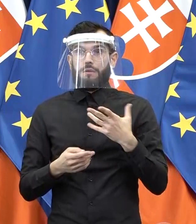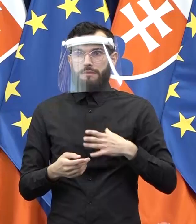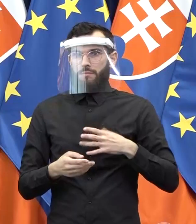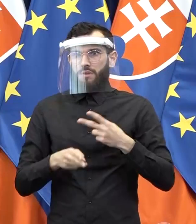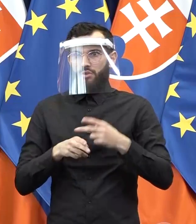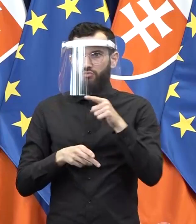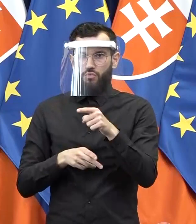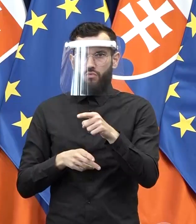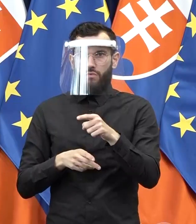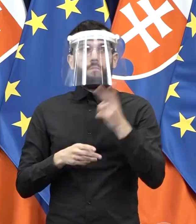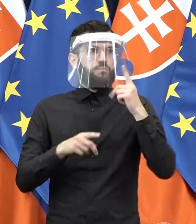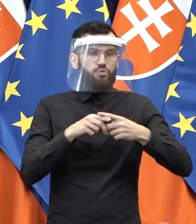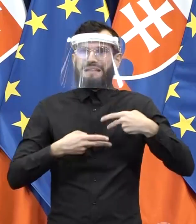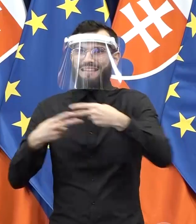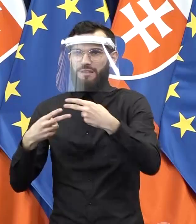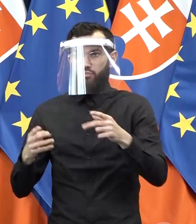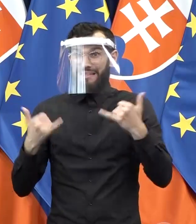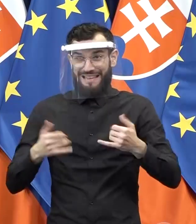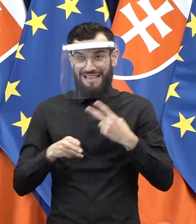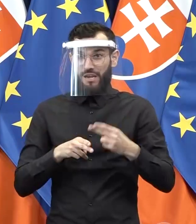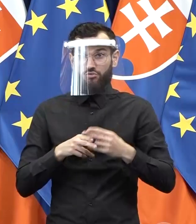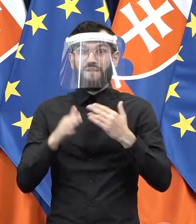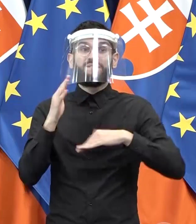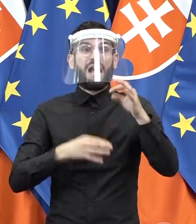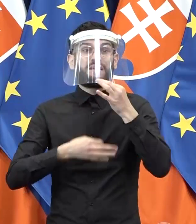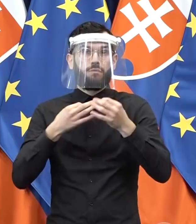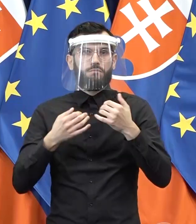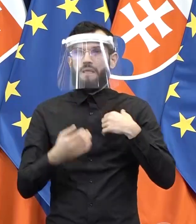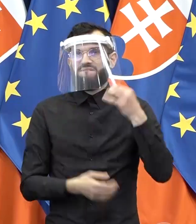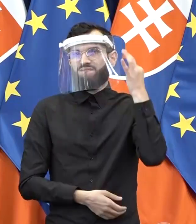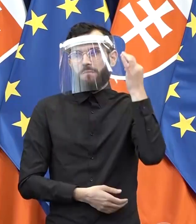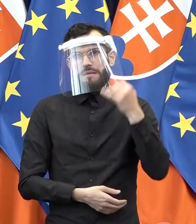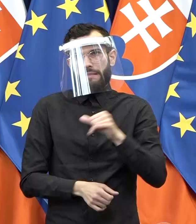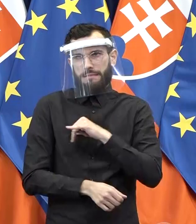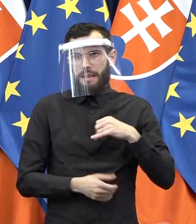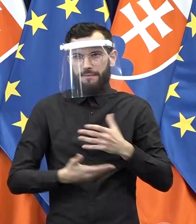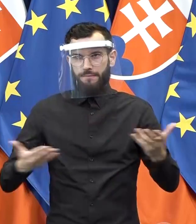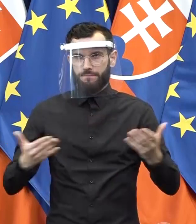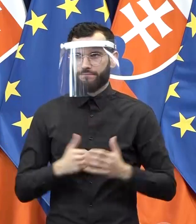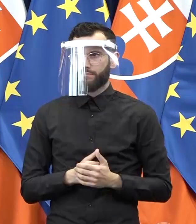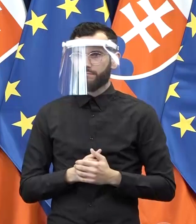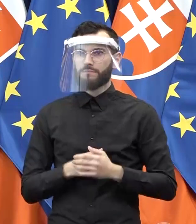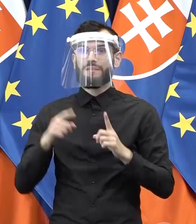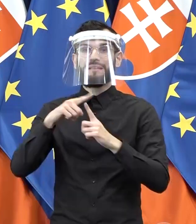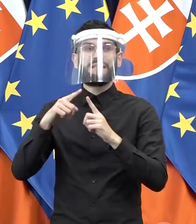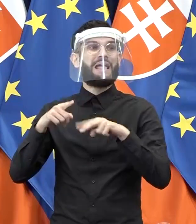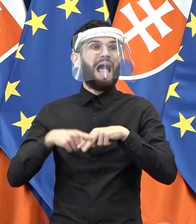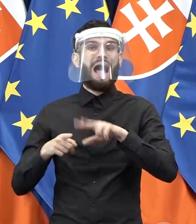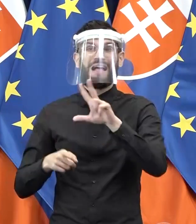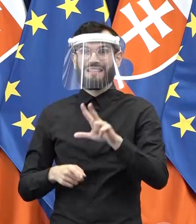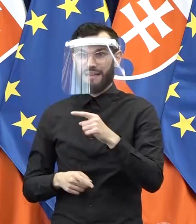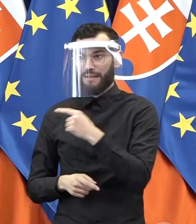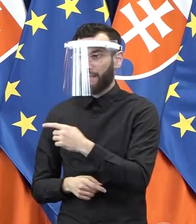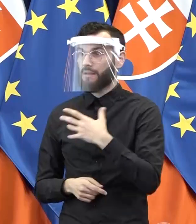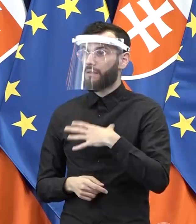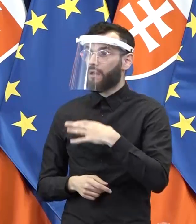distribuvať tam, kam treba. Nič viac, teraz by som si vymýšľal, aby som vám čokoľvek hovoril. Teatri. Dobrý deň, Šivák,